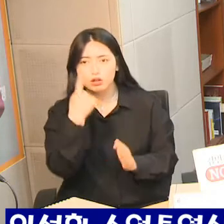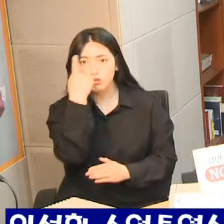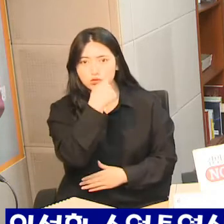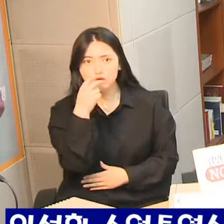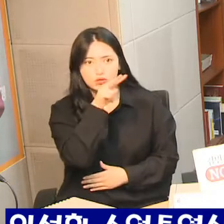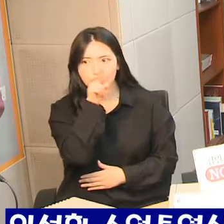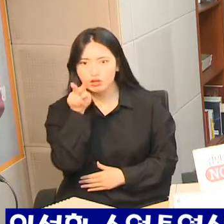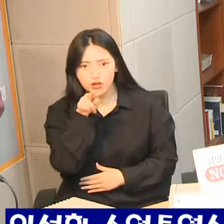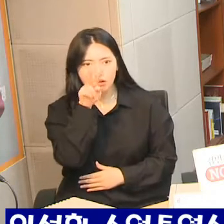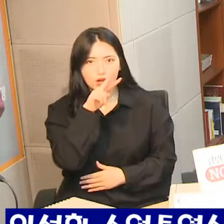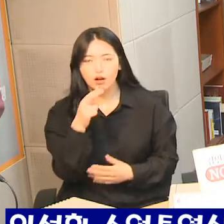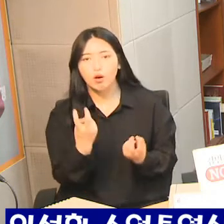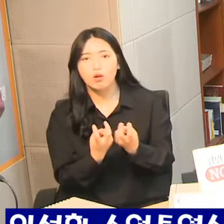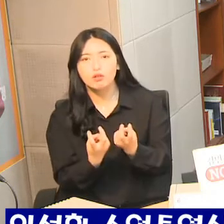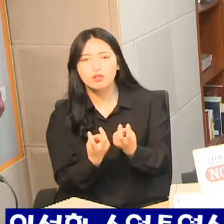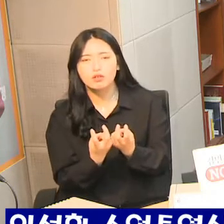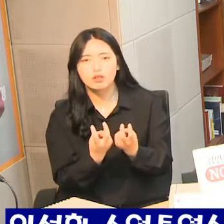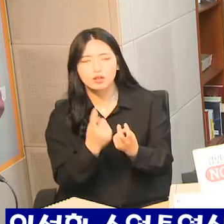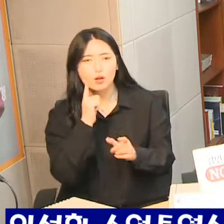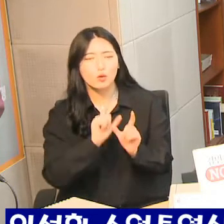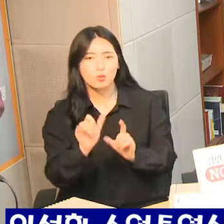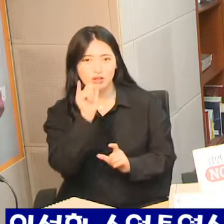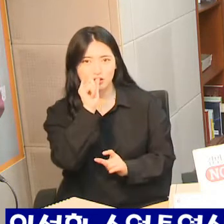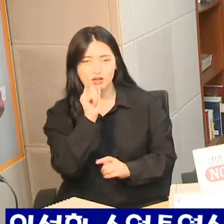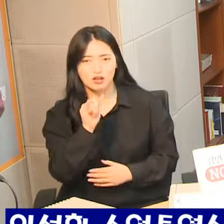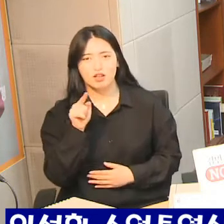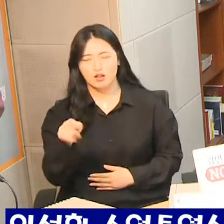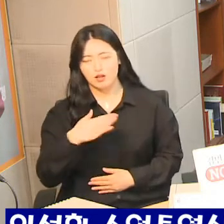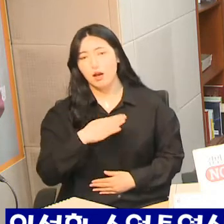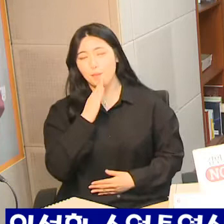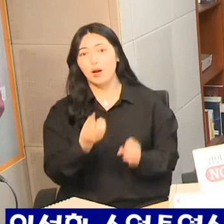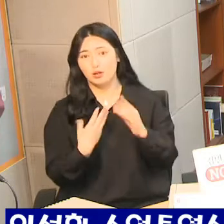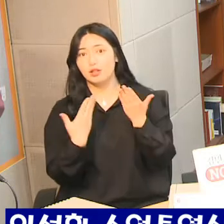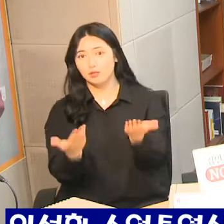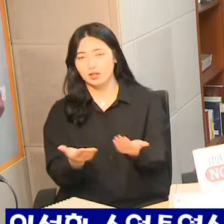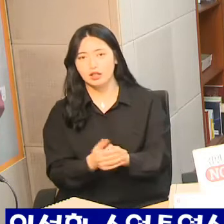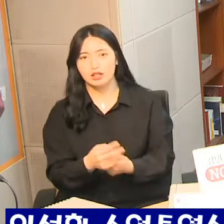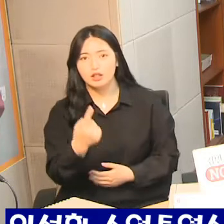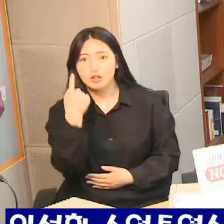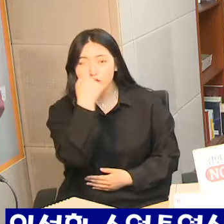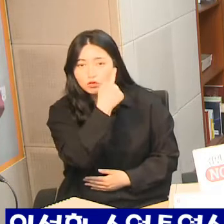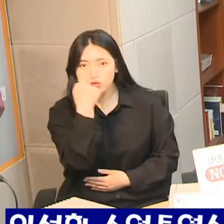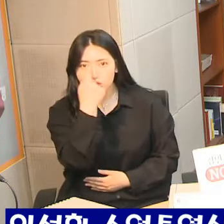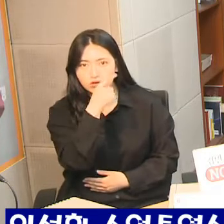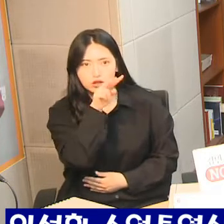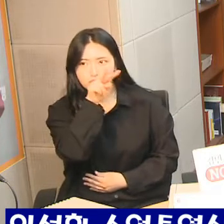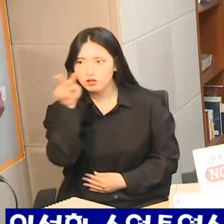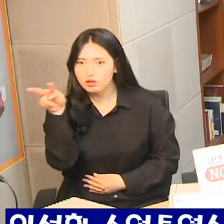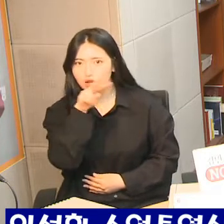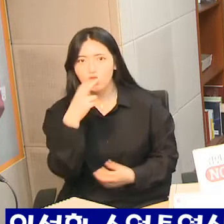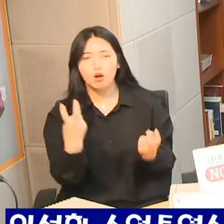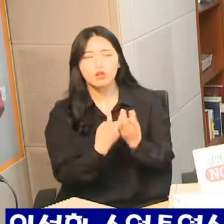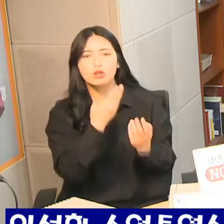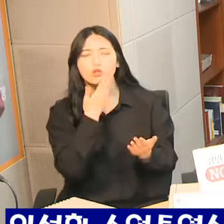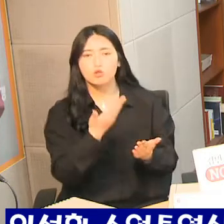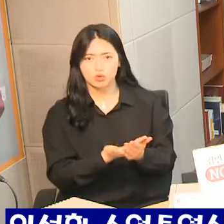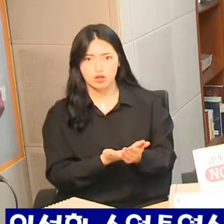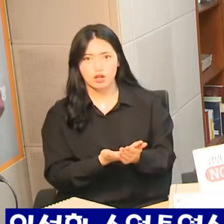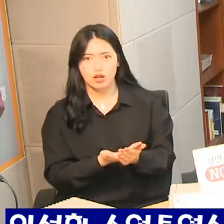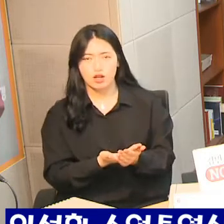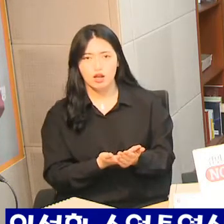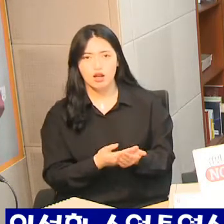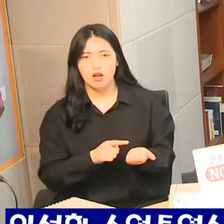할지 모르겠어요. 이런 고민도 있으셨는데. 네, 요거는 바로 대답을 해드릴게요. 네. 시선 처리가 굉장히 중요한데요. 그렇죠.